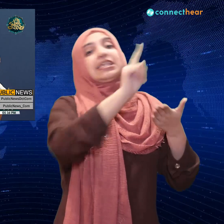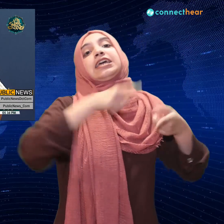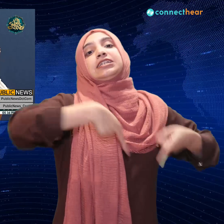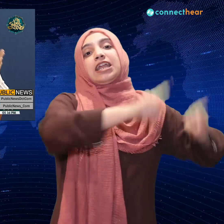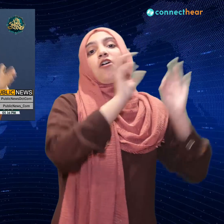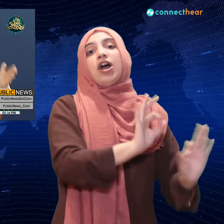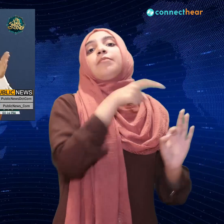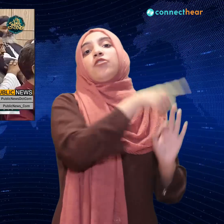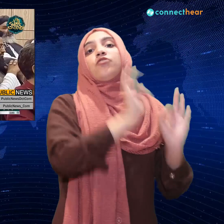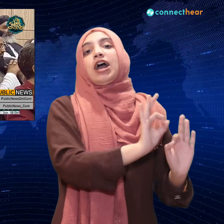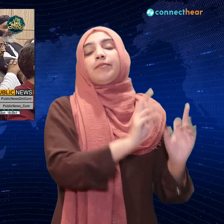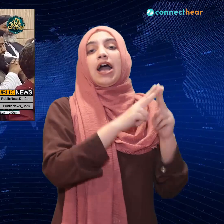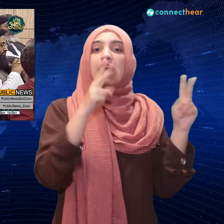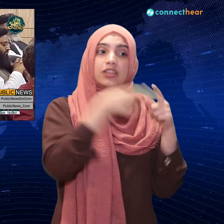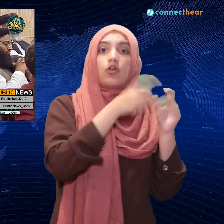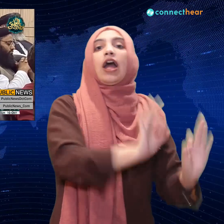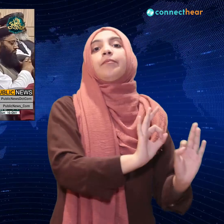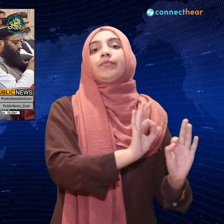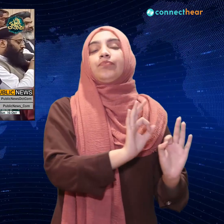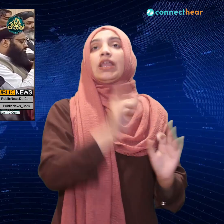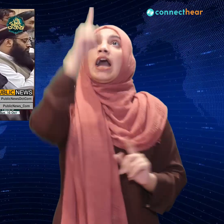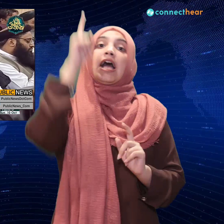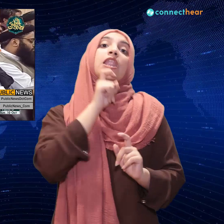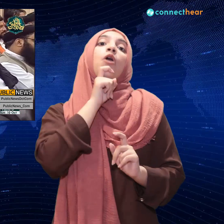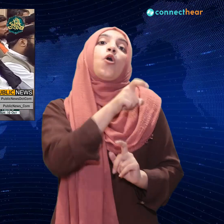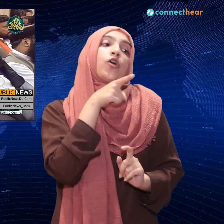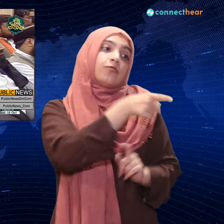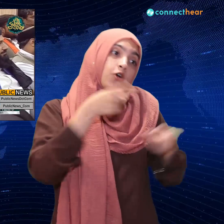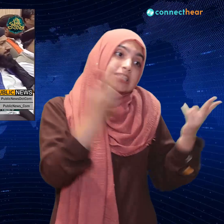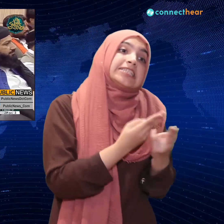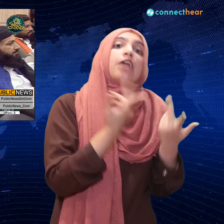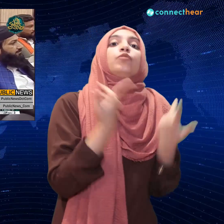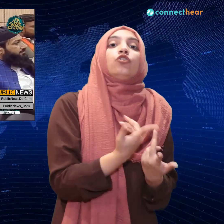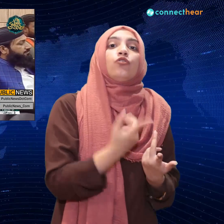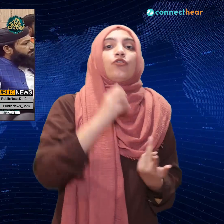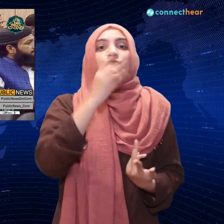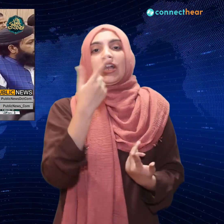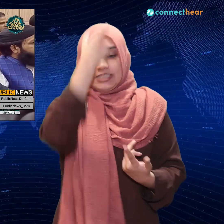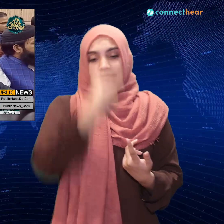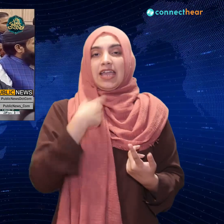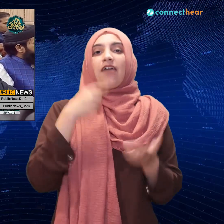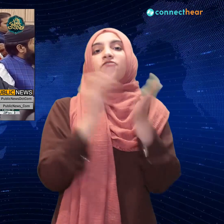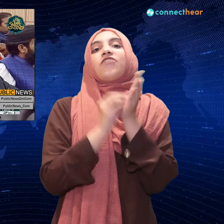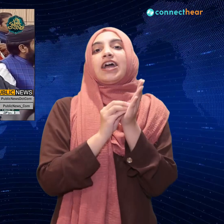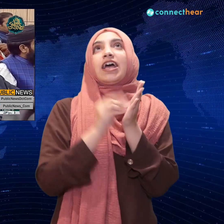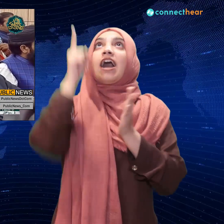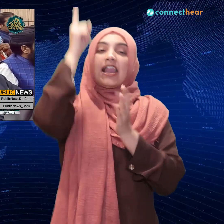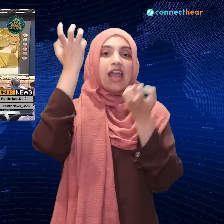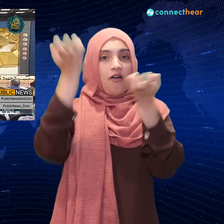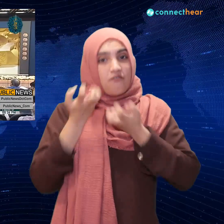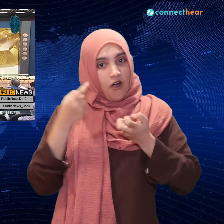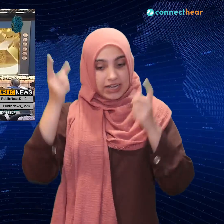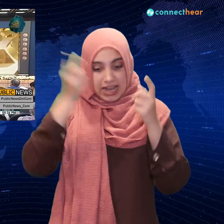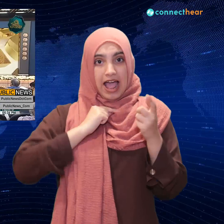کی اللہ ہمیں حکم کیوں کر رہا ہے کہ ان کے راستے پہ چلو؟ ہماری بہتری کے لیے۔ اللہ ہمیں اس لیے حکم